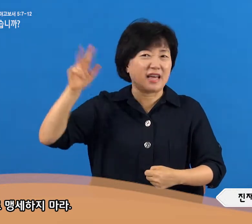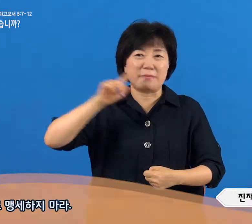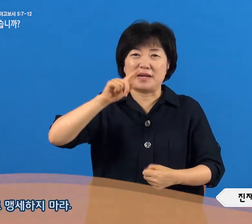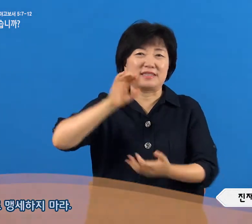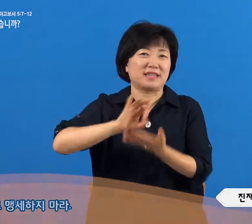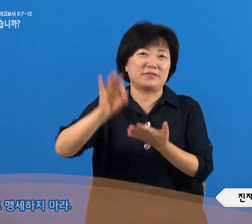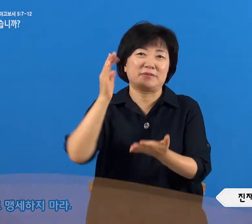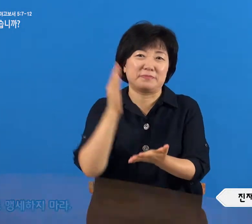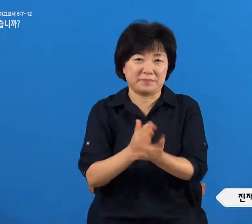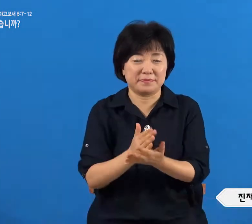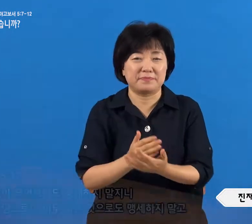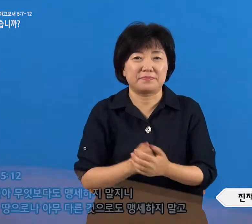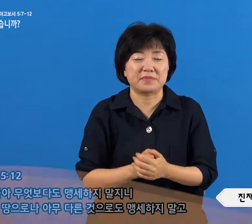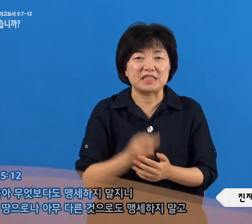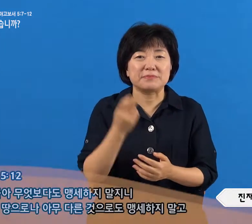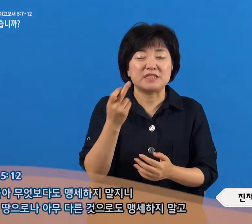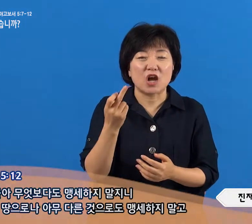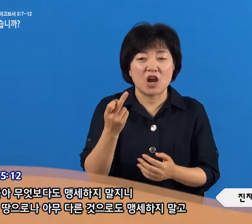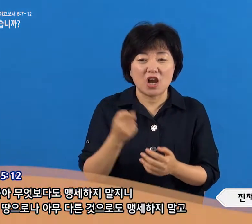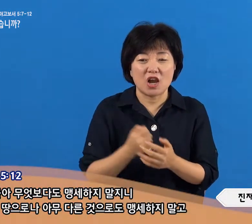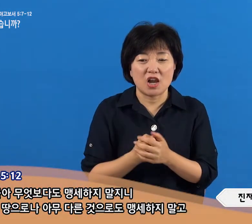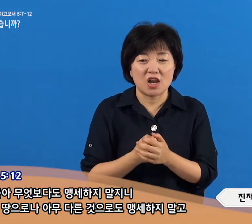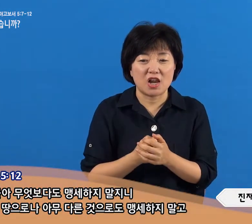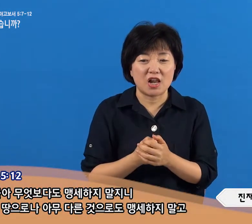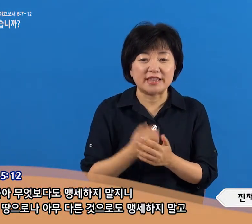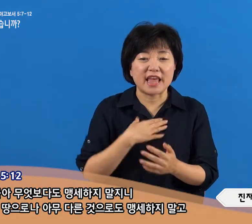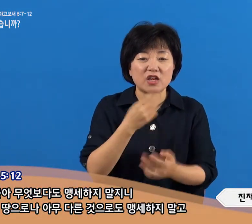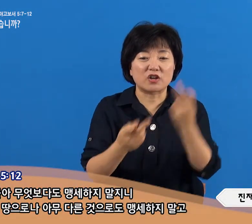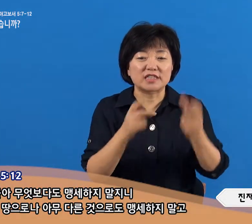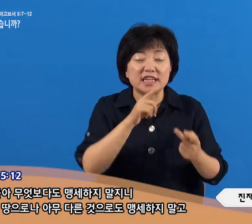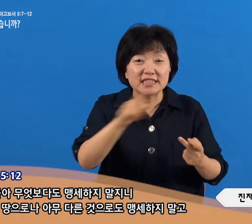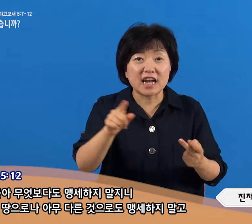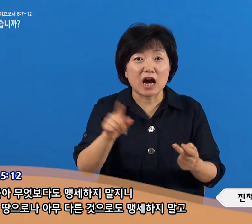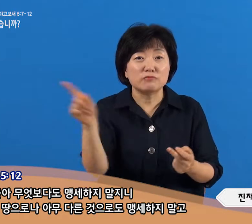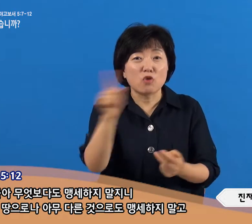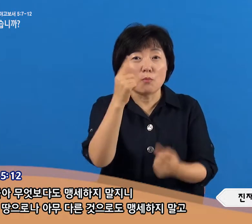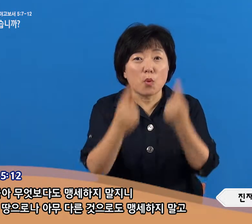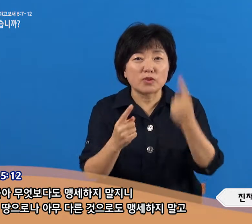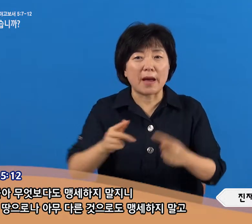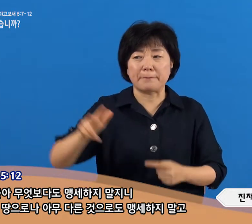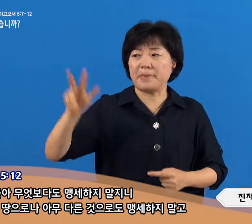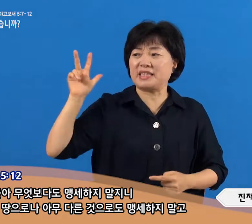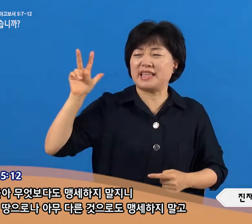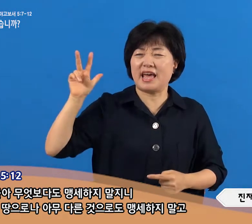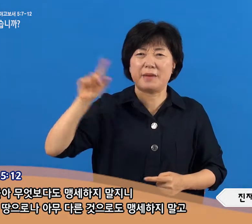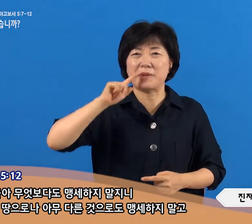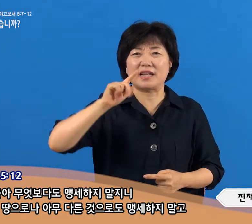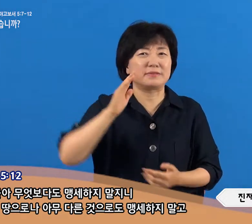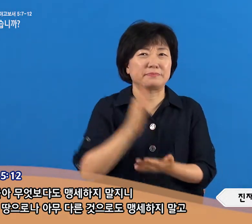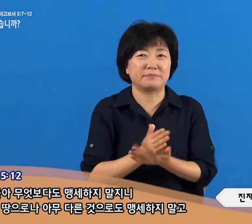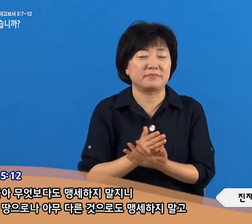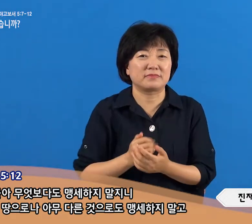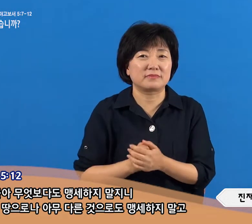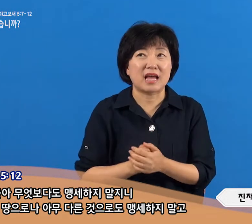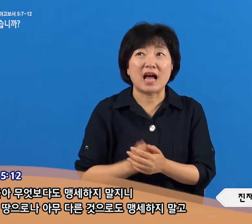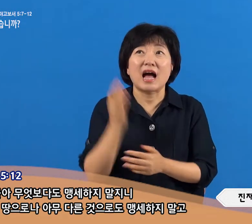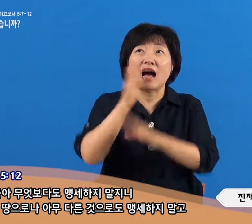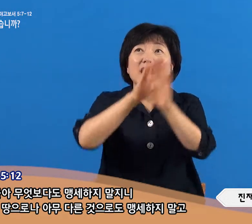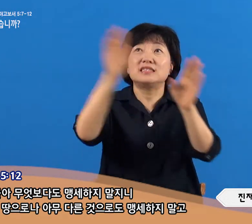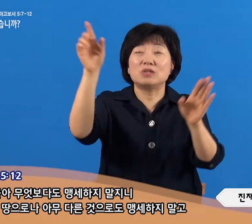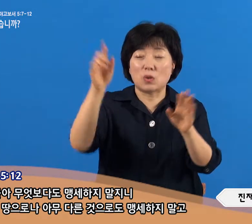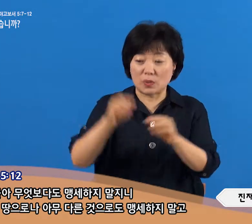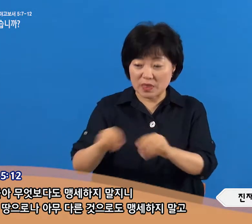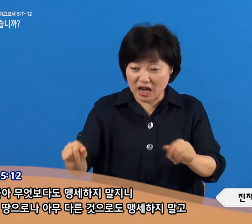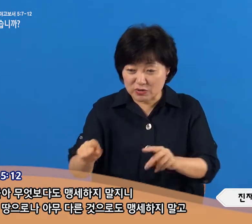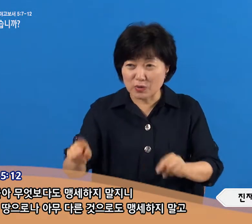말씀합니다. 12절 보십시오. 내 형제들아 무엇보다도 맹세하지 말지니 하늘로나 땅으로나